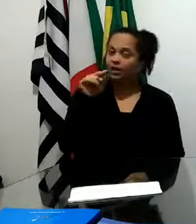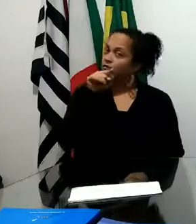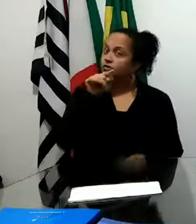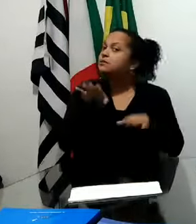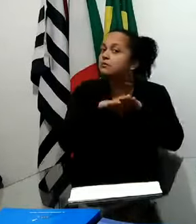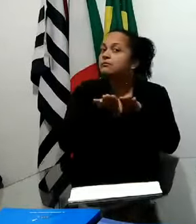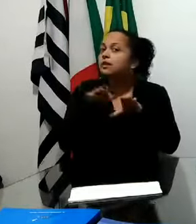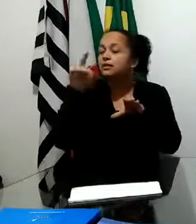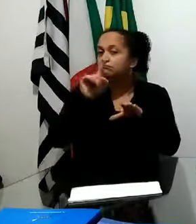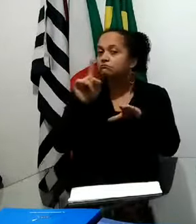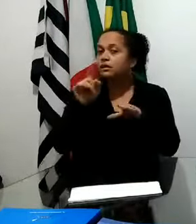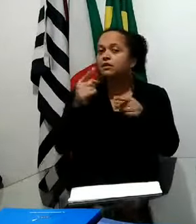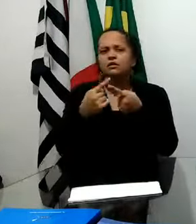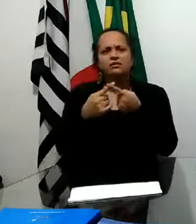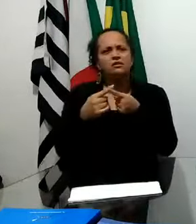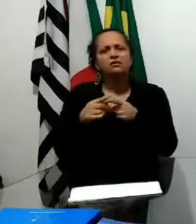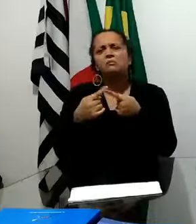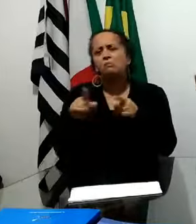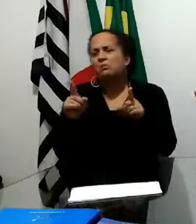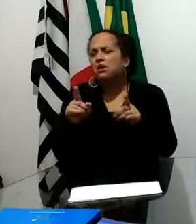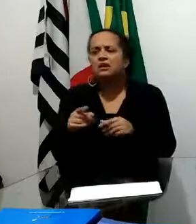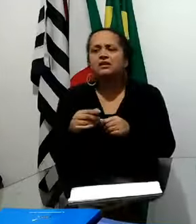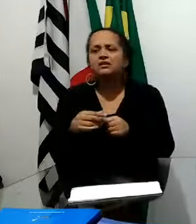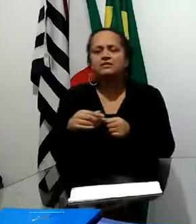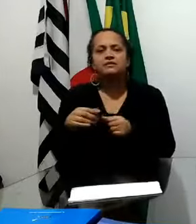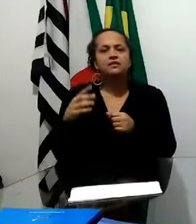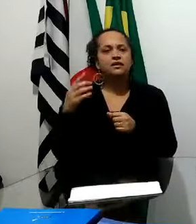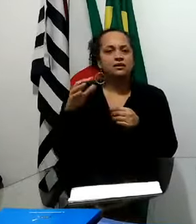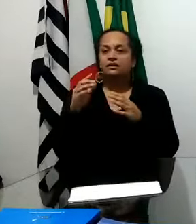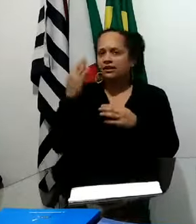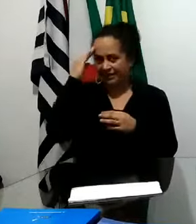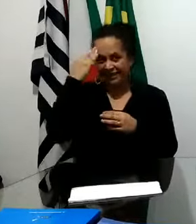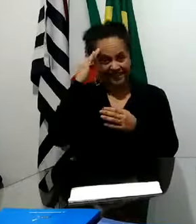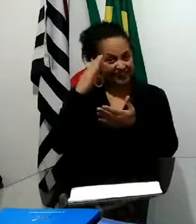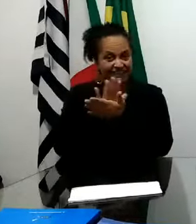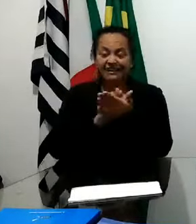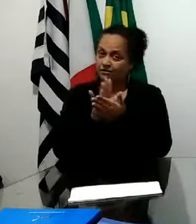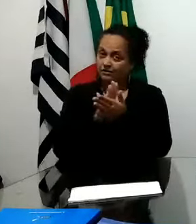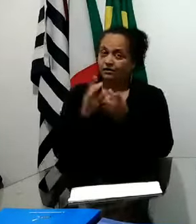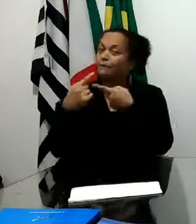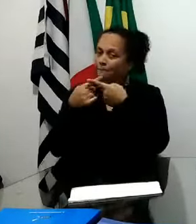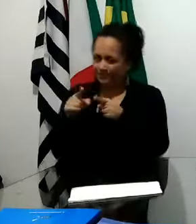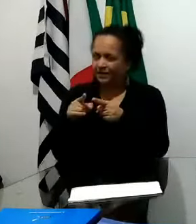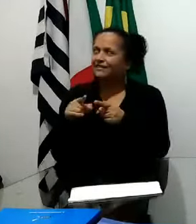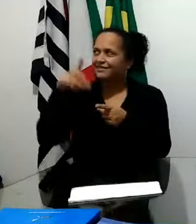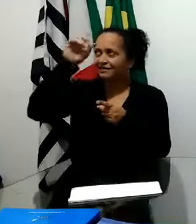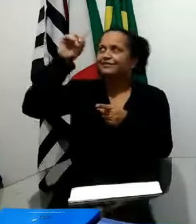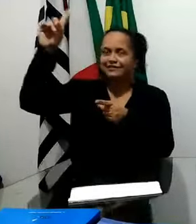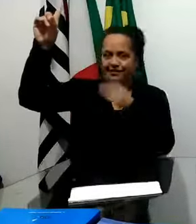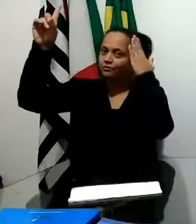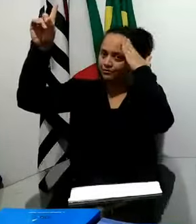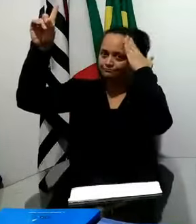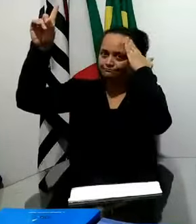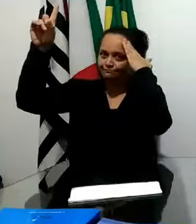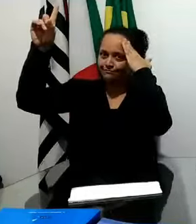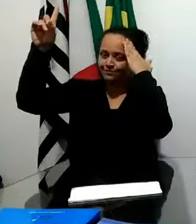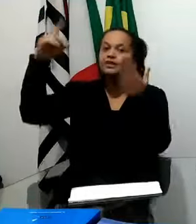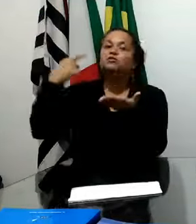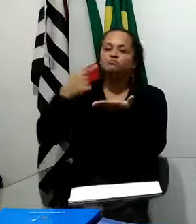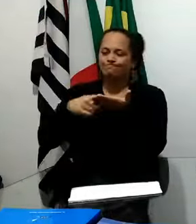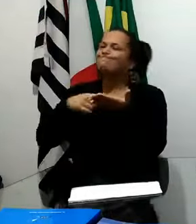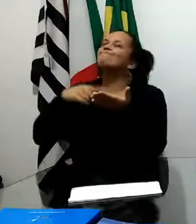de nascido, ainda que a gente não tenha uma compreensão total, mas em todas as coisas, Deus tem um propósito, tá